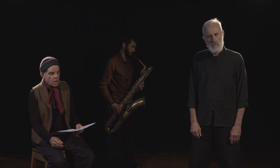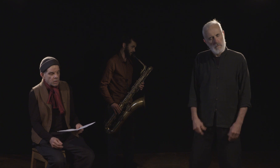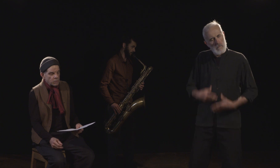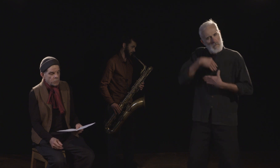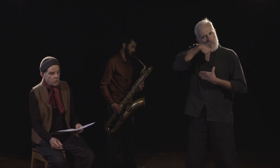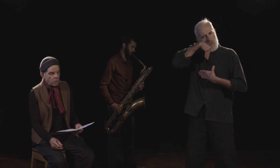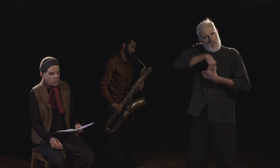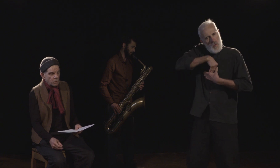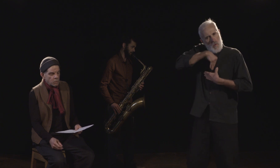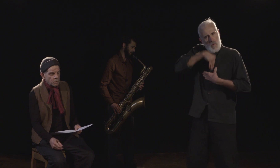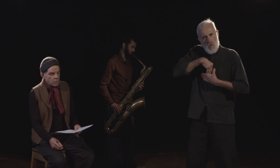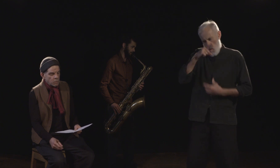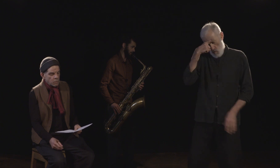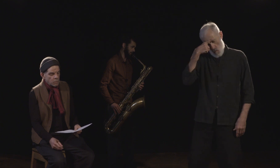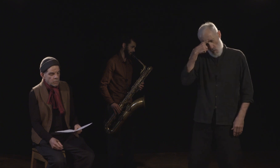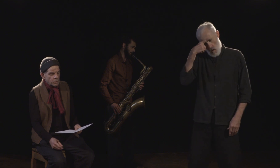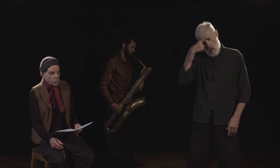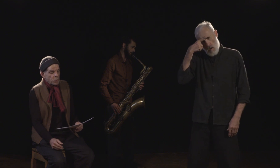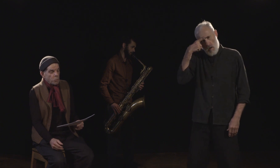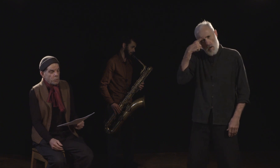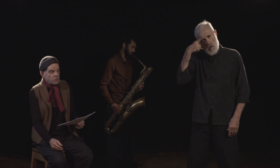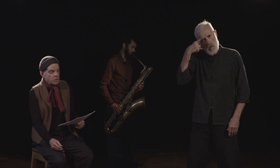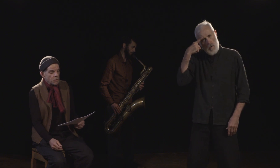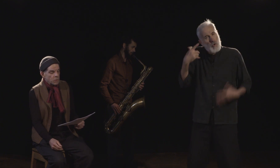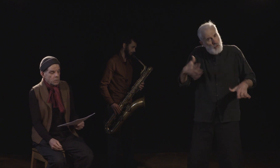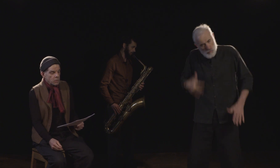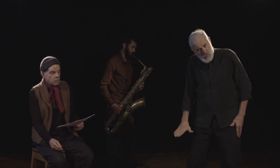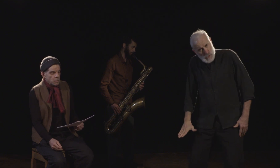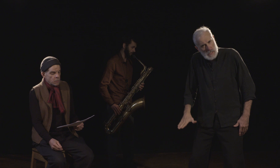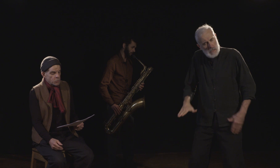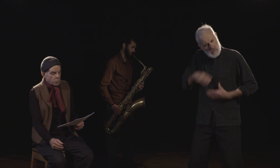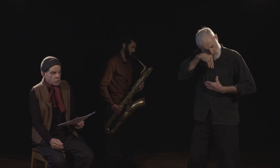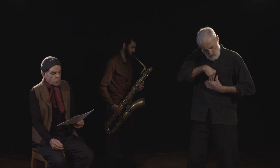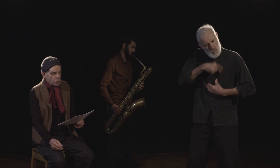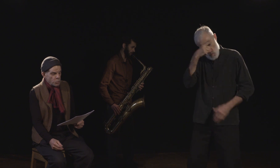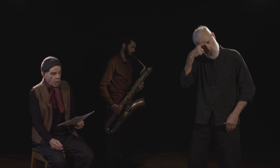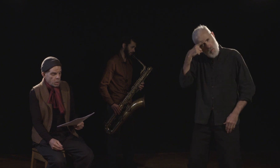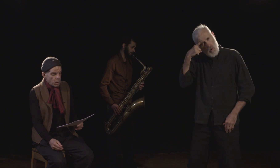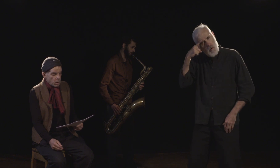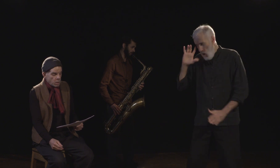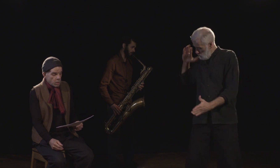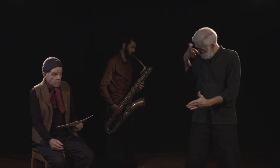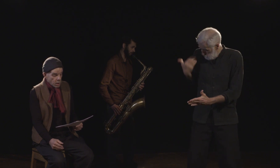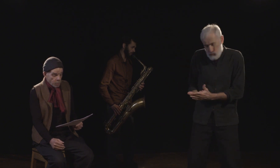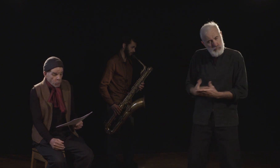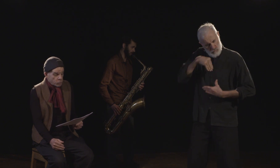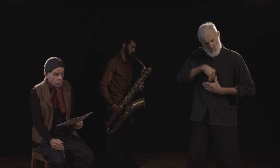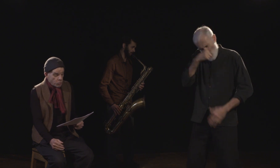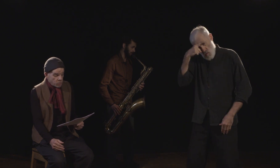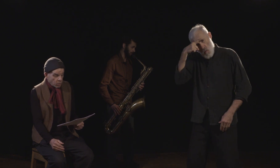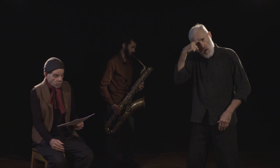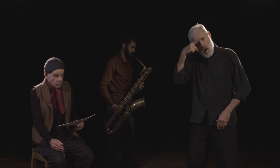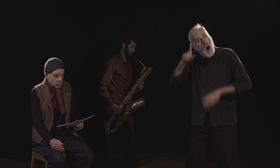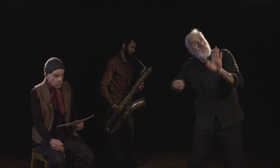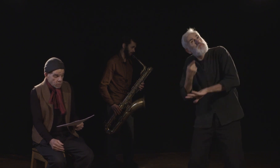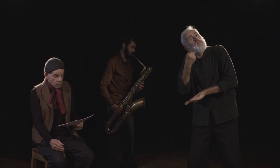C'est noir dedans, depuis tout petit, depuis toujours, et pour tout